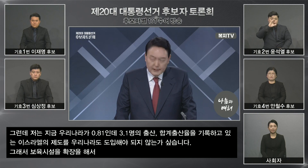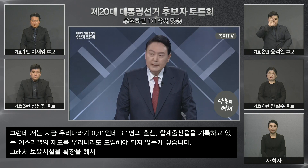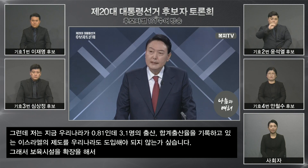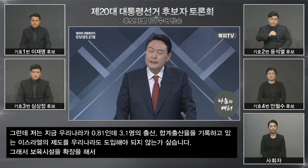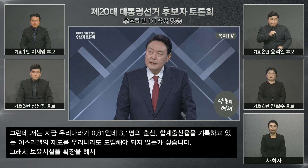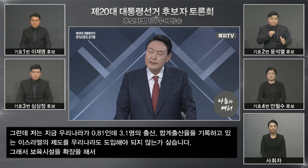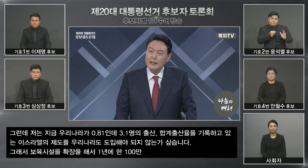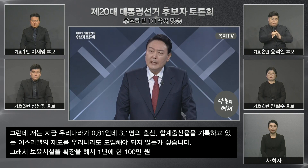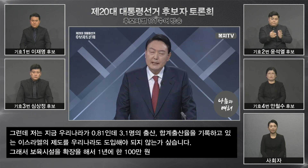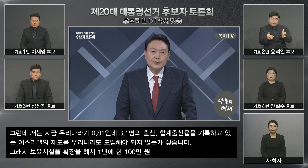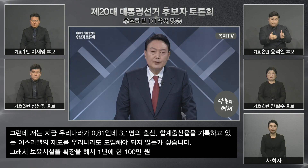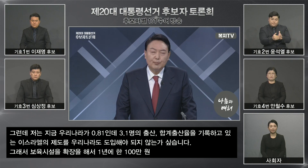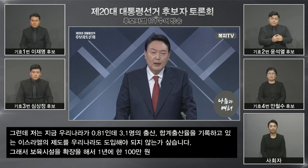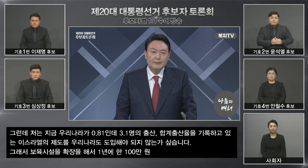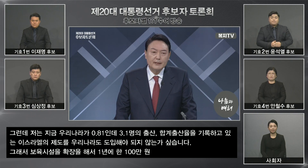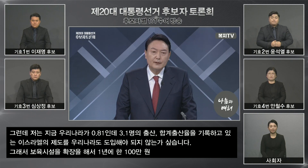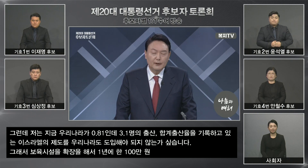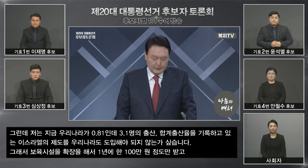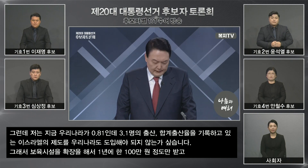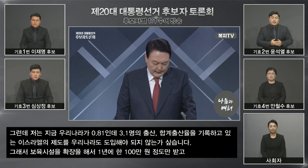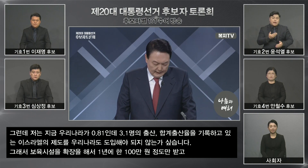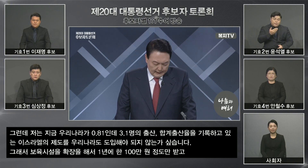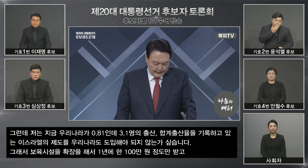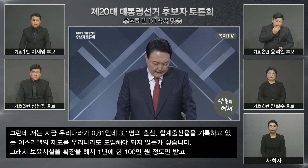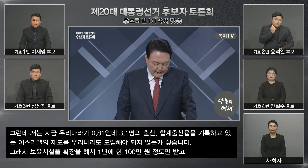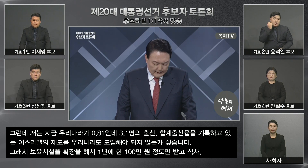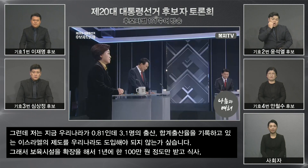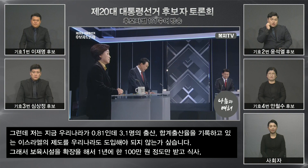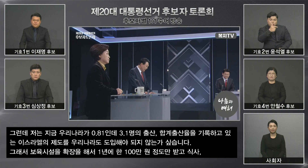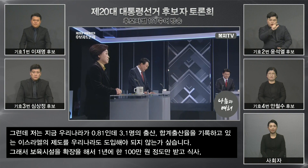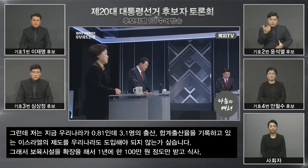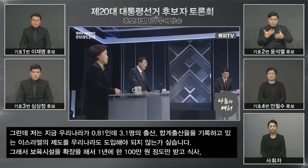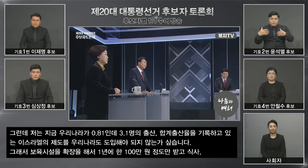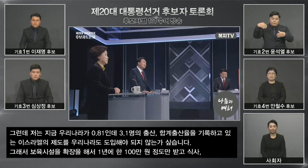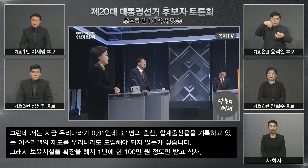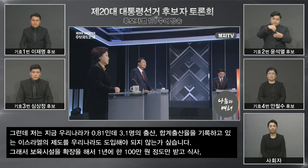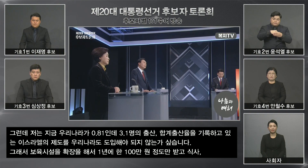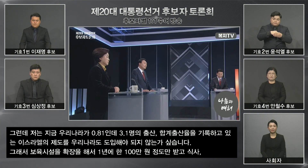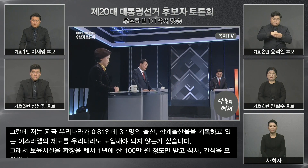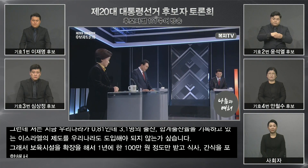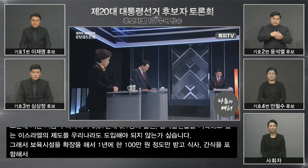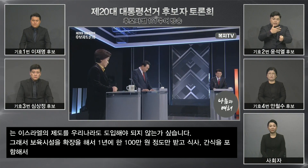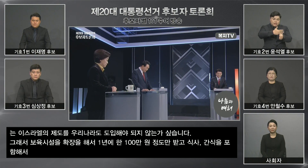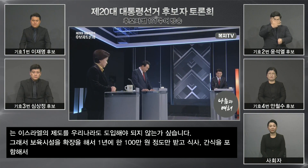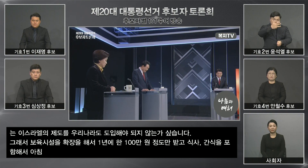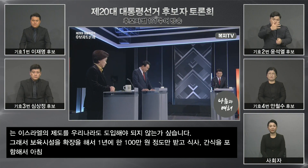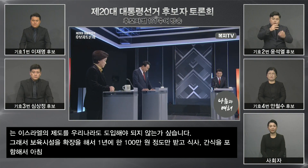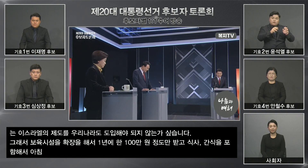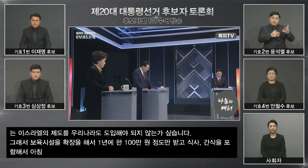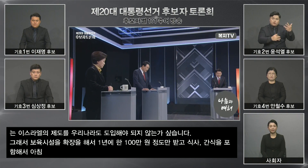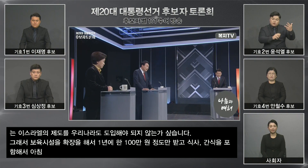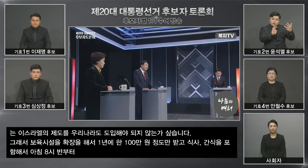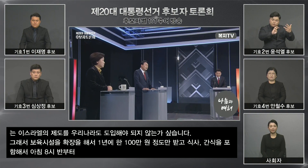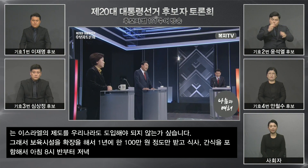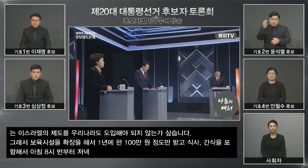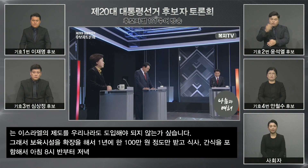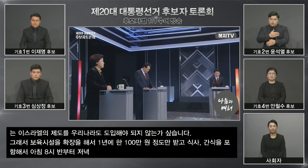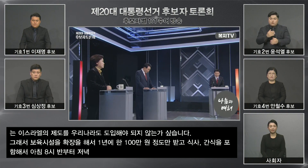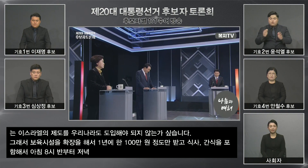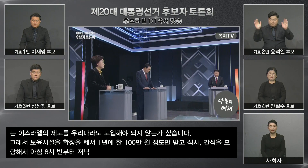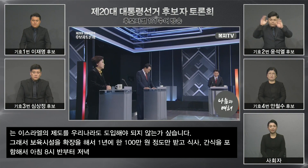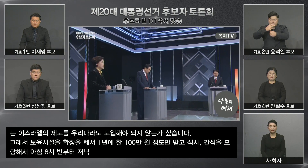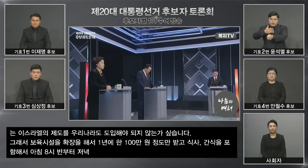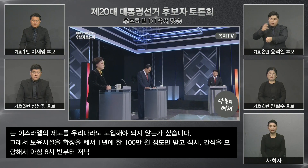받고 식사, 간식을 포함해서 아침 8시 반부터 저녁 6시 반까지